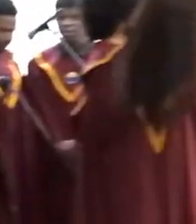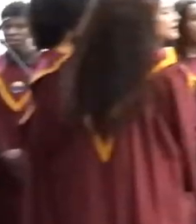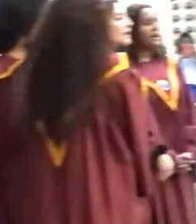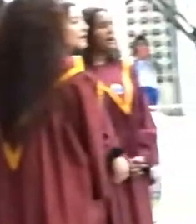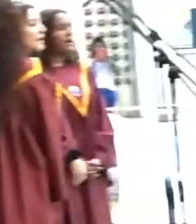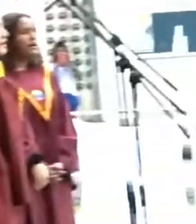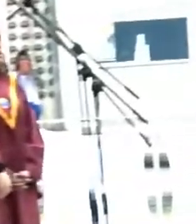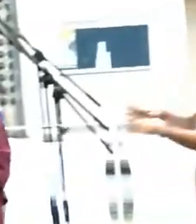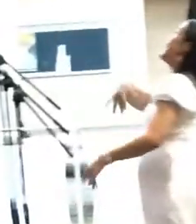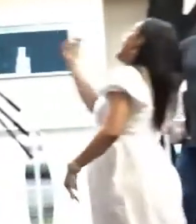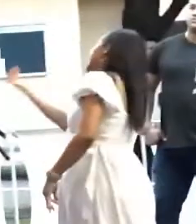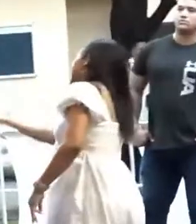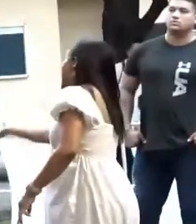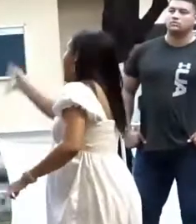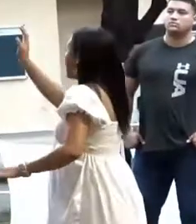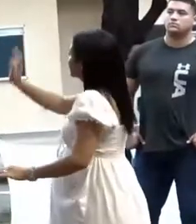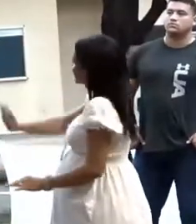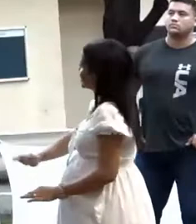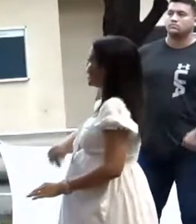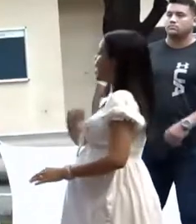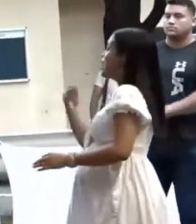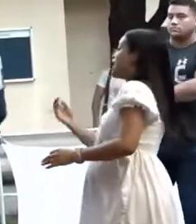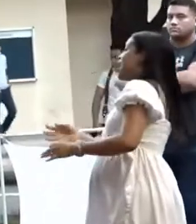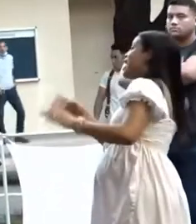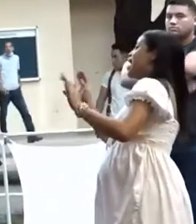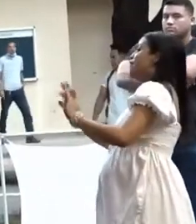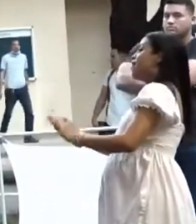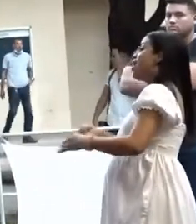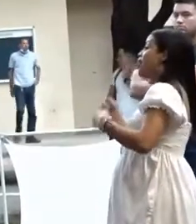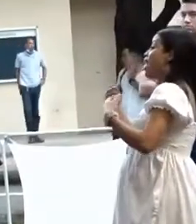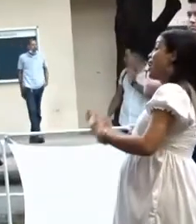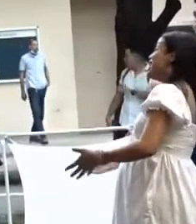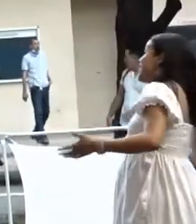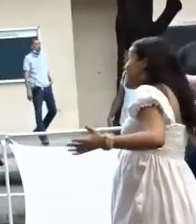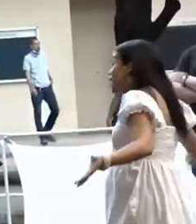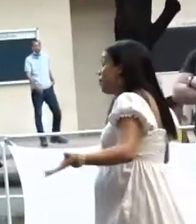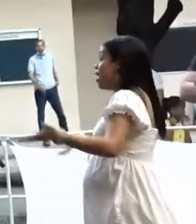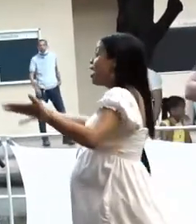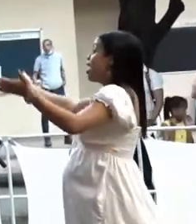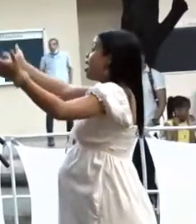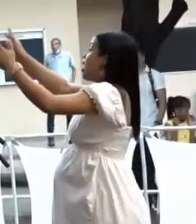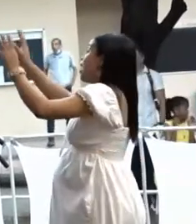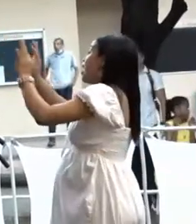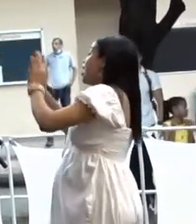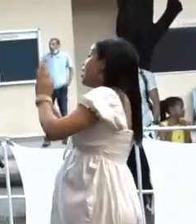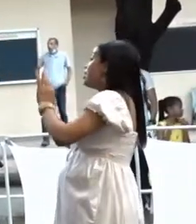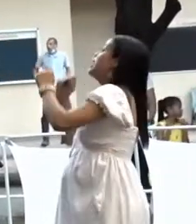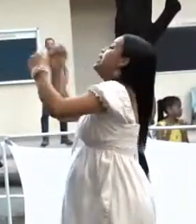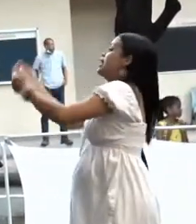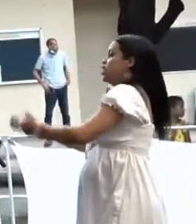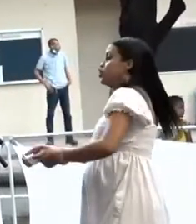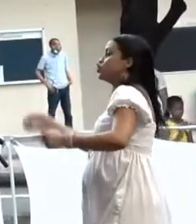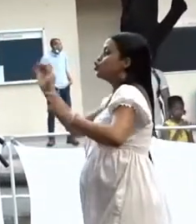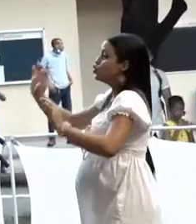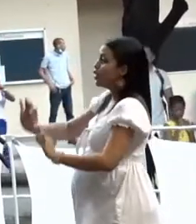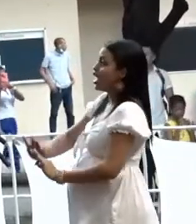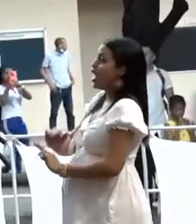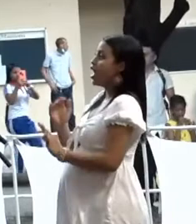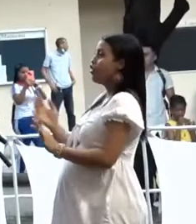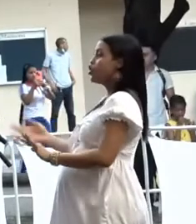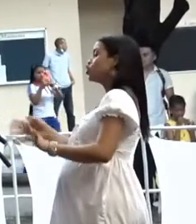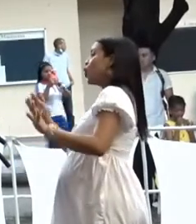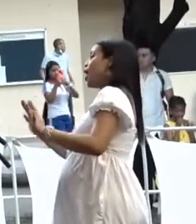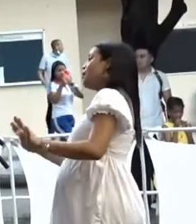grosera entre la Sierra Nevada y el mar y